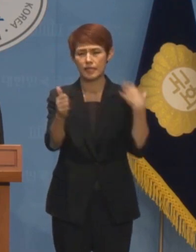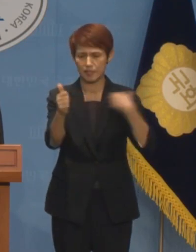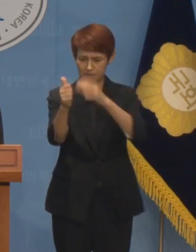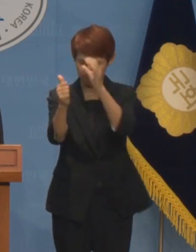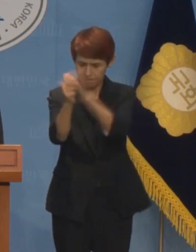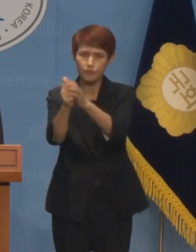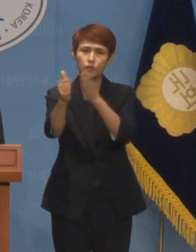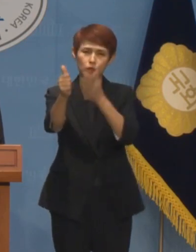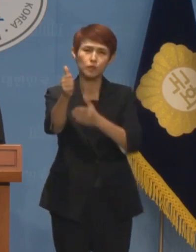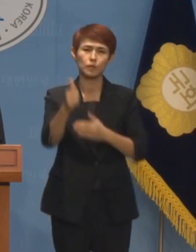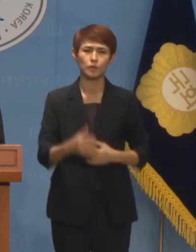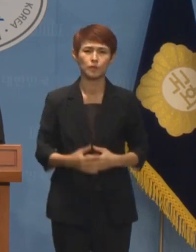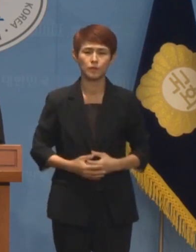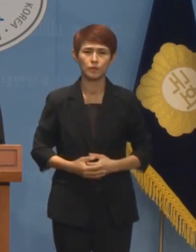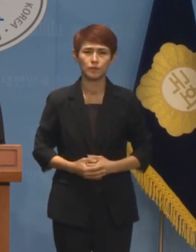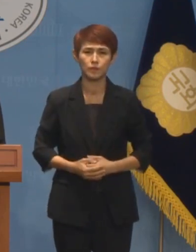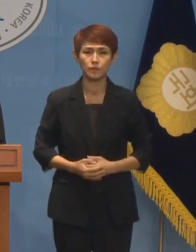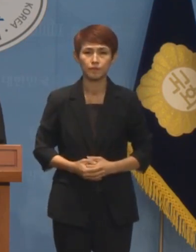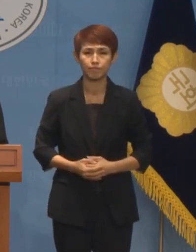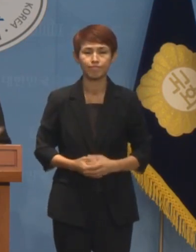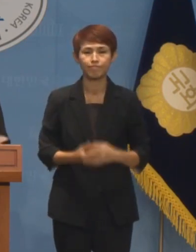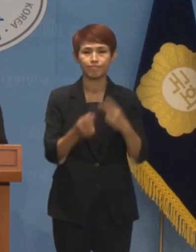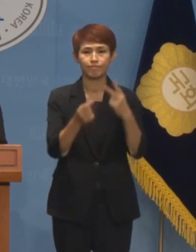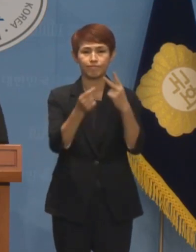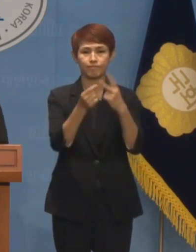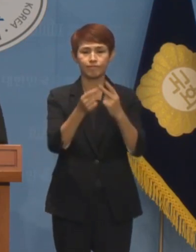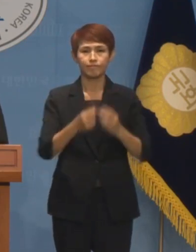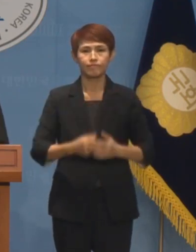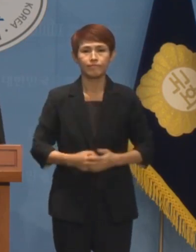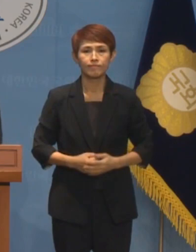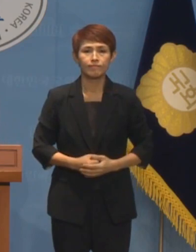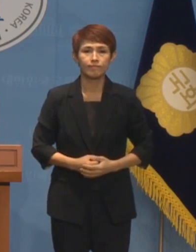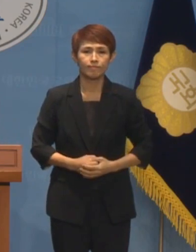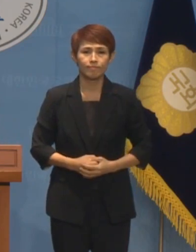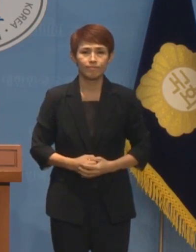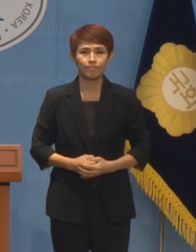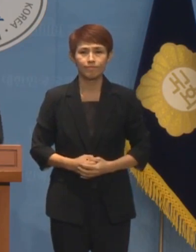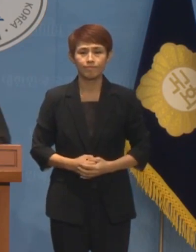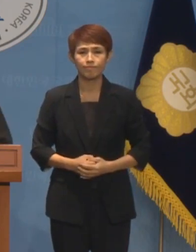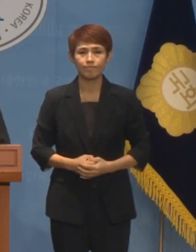다하십시오. 두 번째 브리핑 하겠습니다.